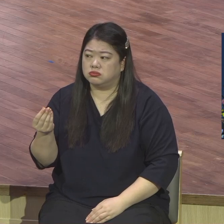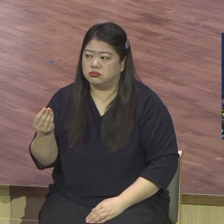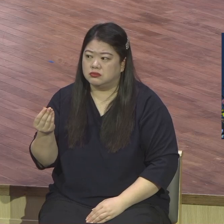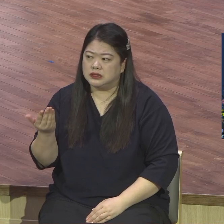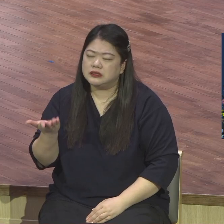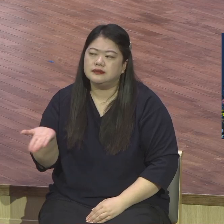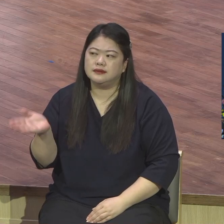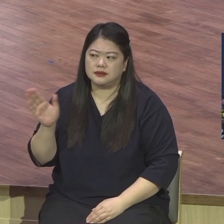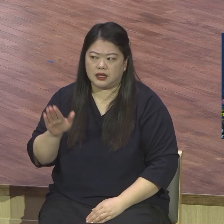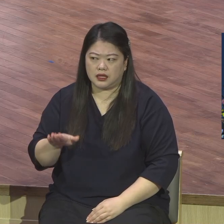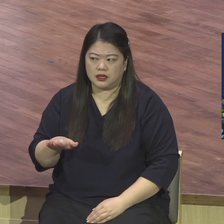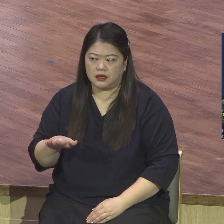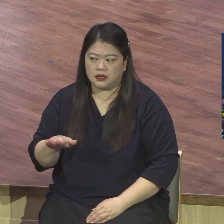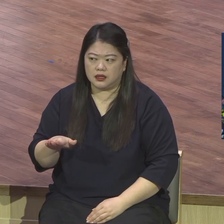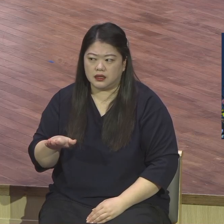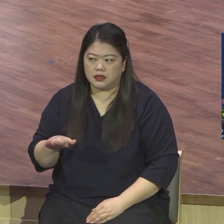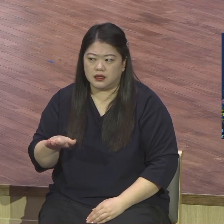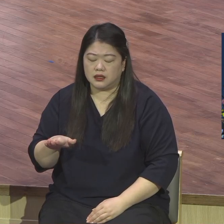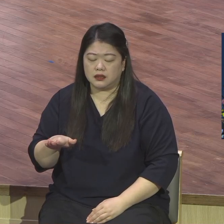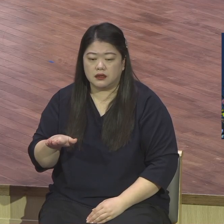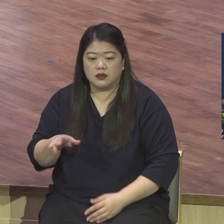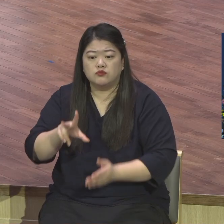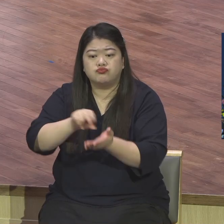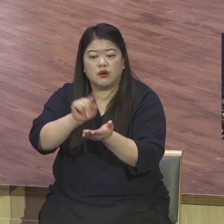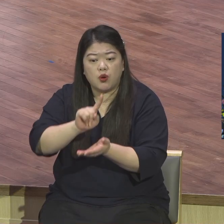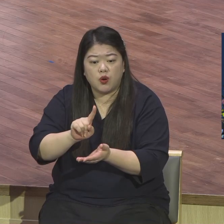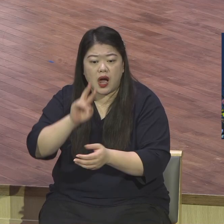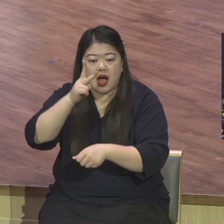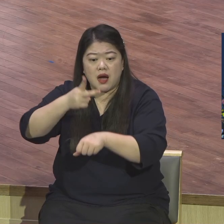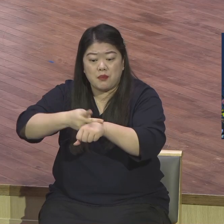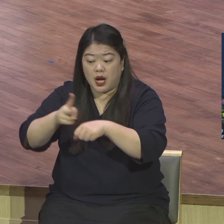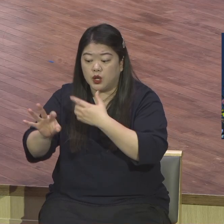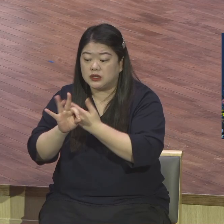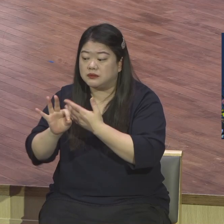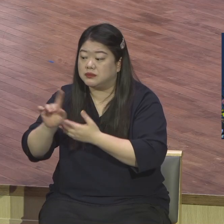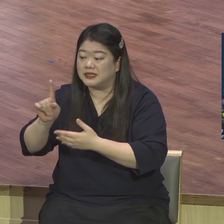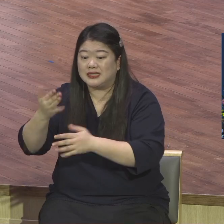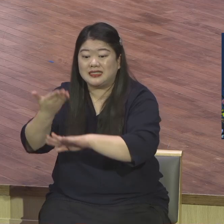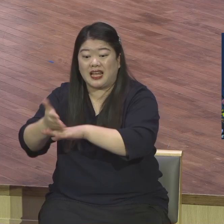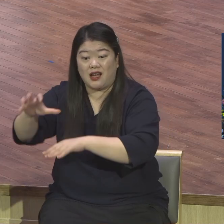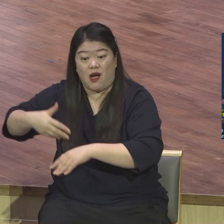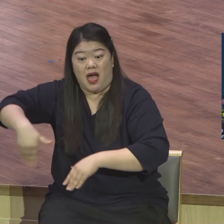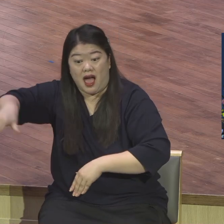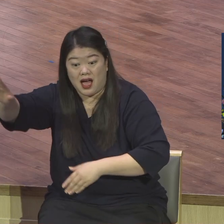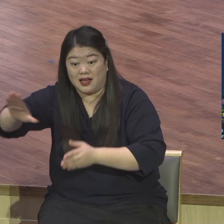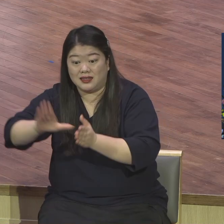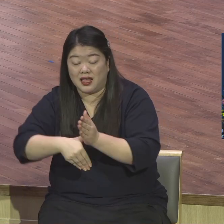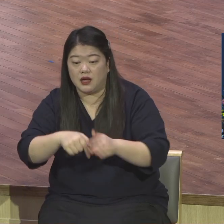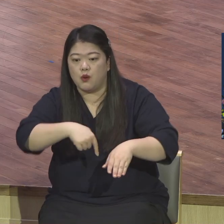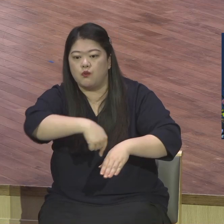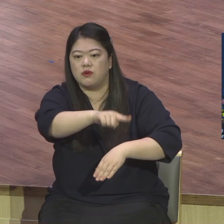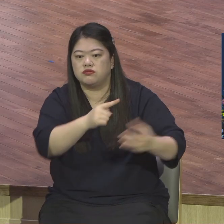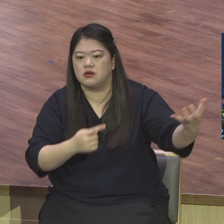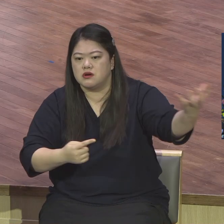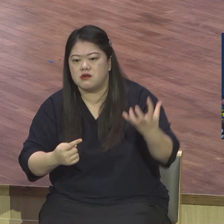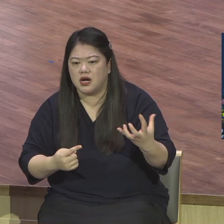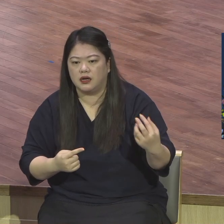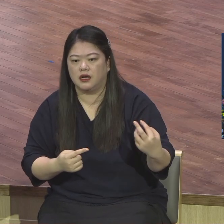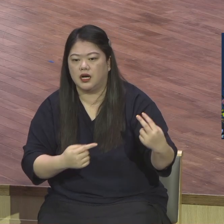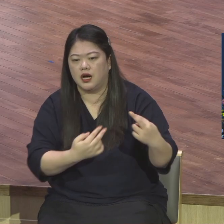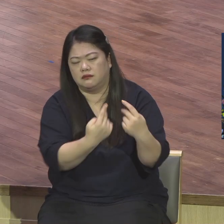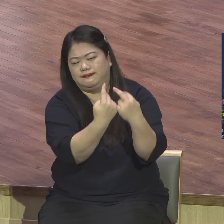다 계속 헷갈리는 거예요. 그래서 바울이 안타까움을 가지고